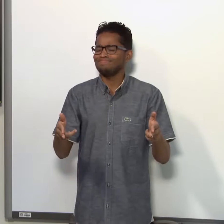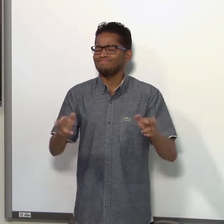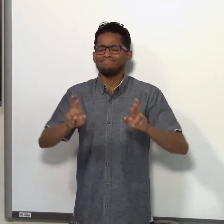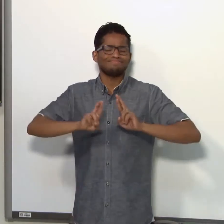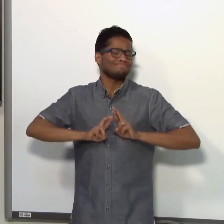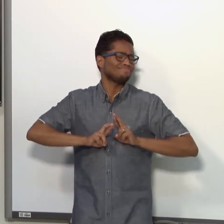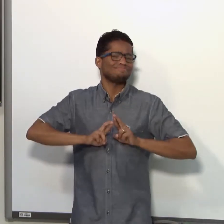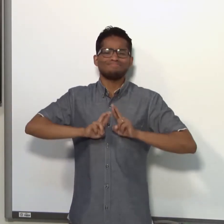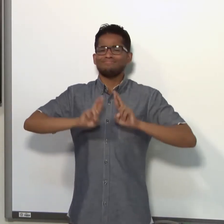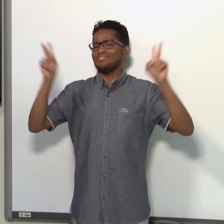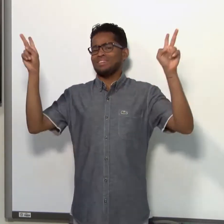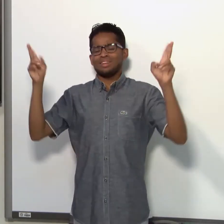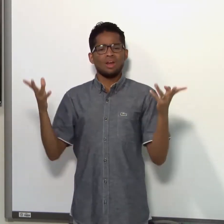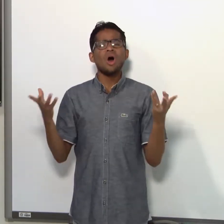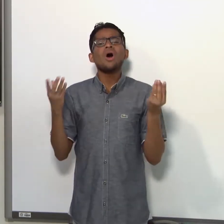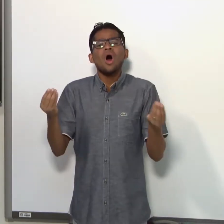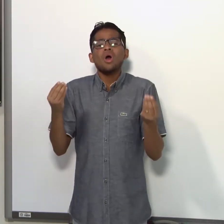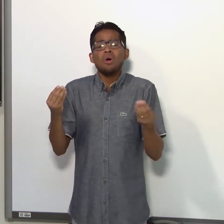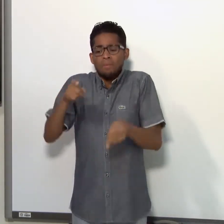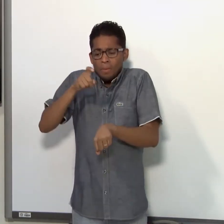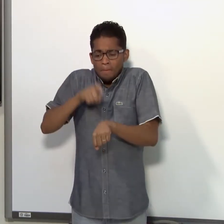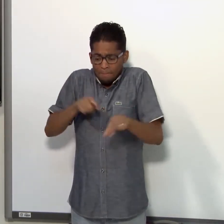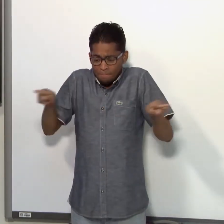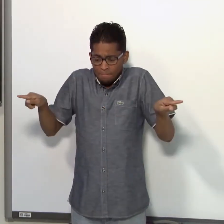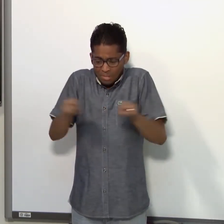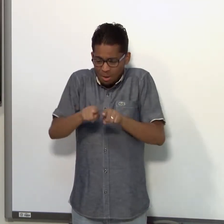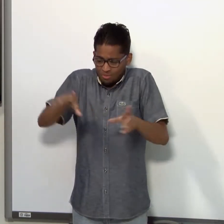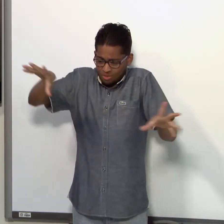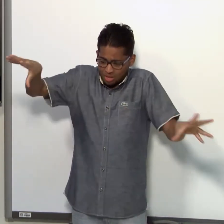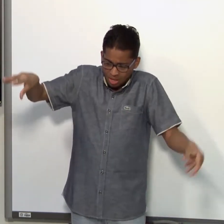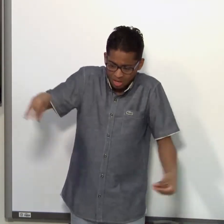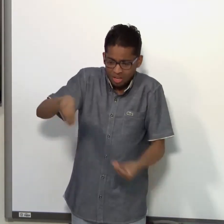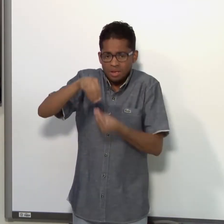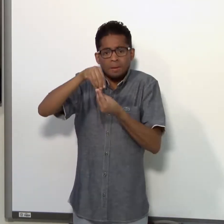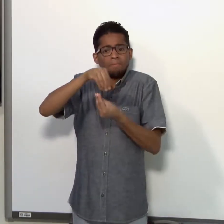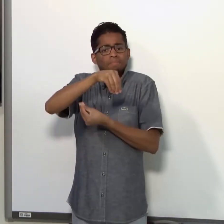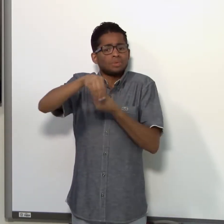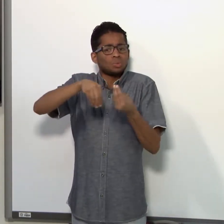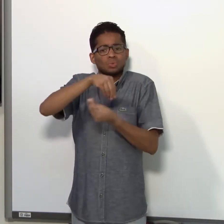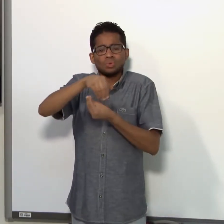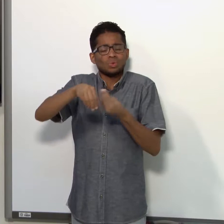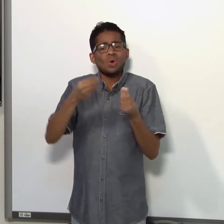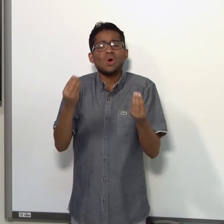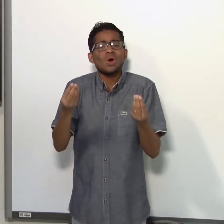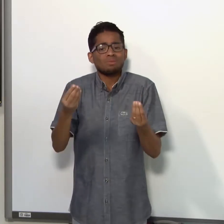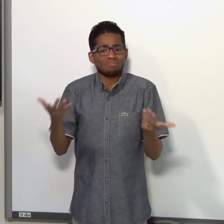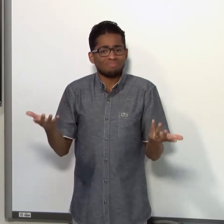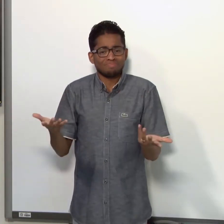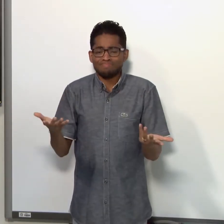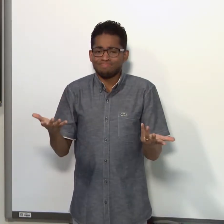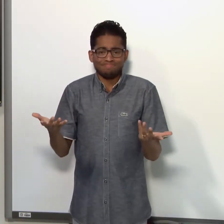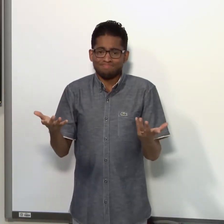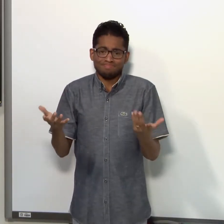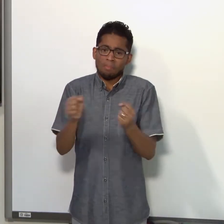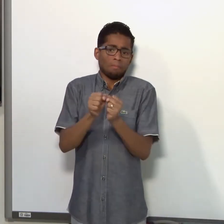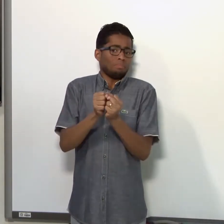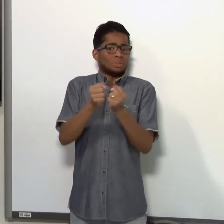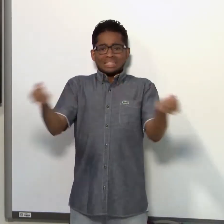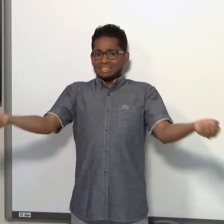Isso é um problema, porque temos a língua de sinais e a língua portuguesa. Cada um com sua estrutura sintática.